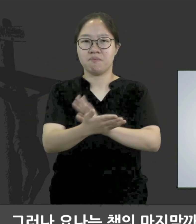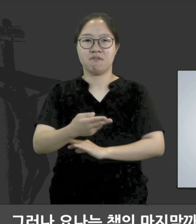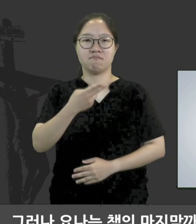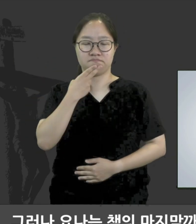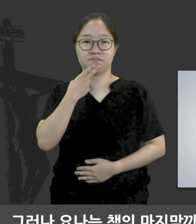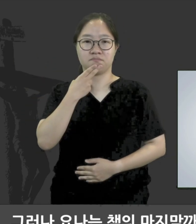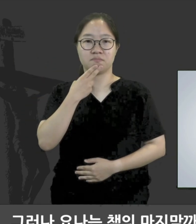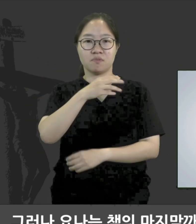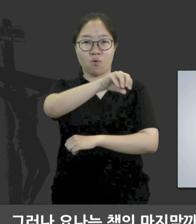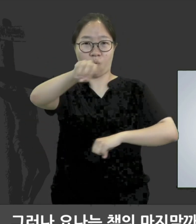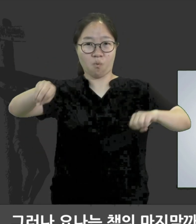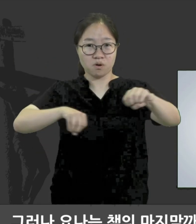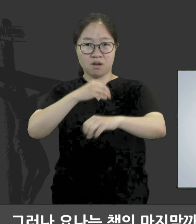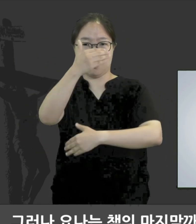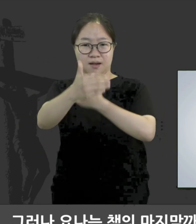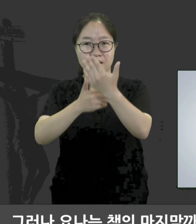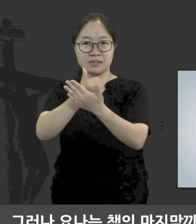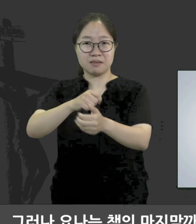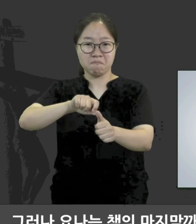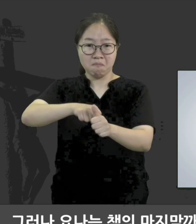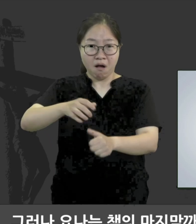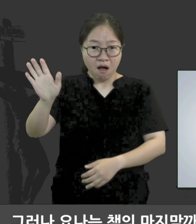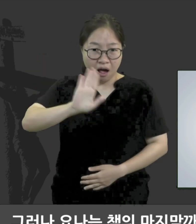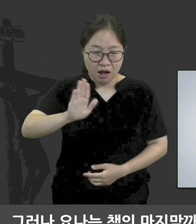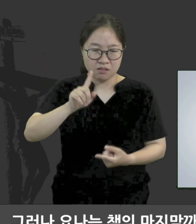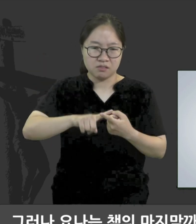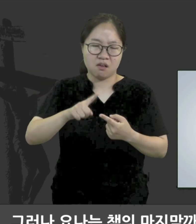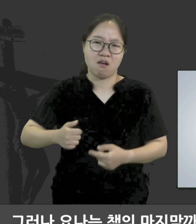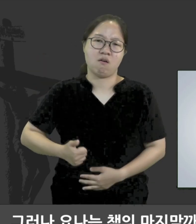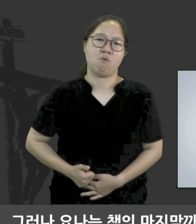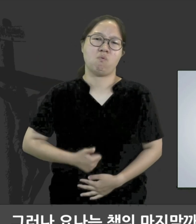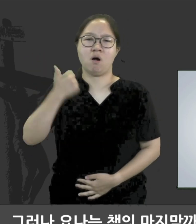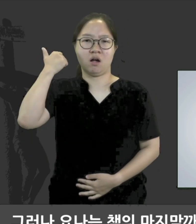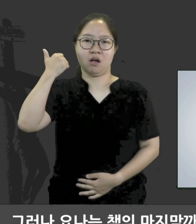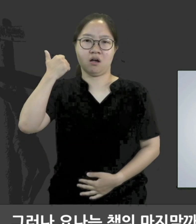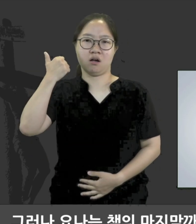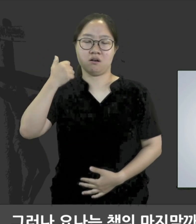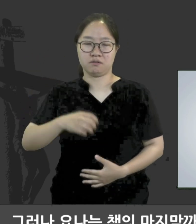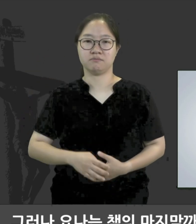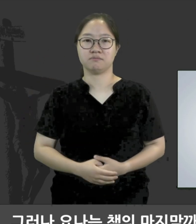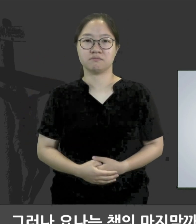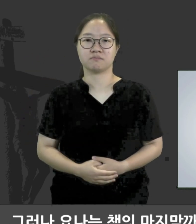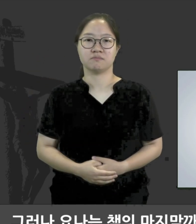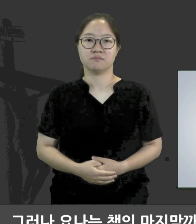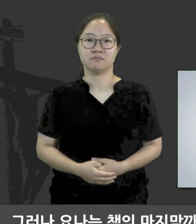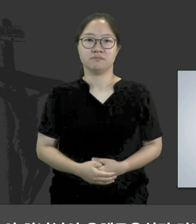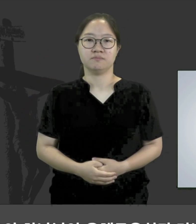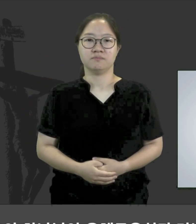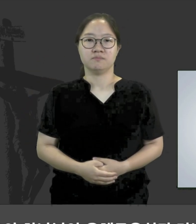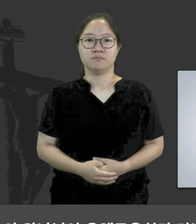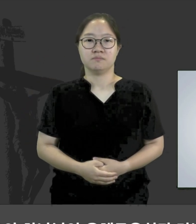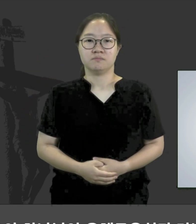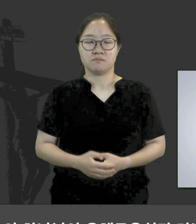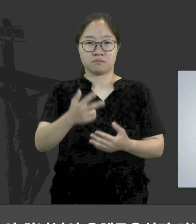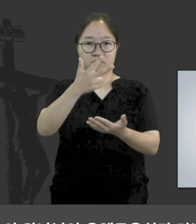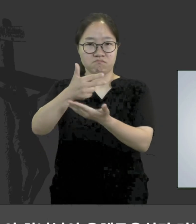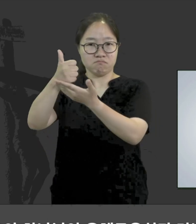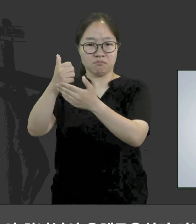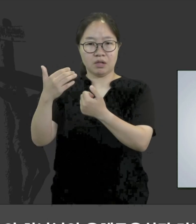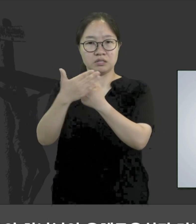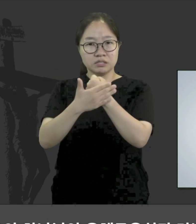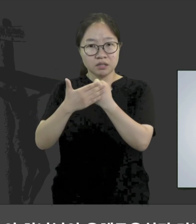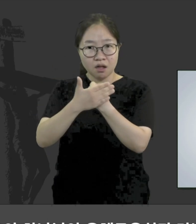않습니다. 오히려 하나님께서 재앙을 내리겠다는 뜻을 돌이키신 것에 화를 내죠. 여호와